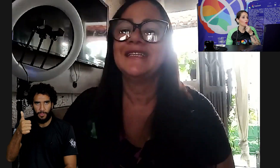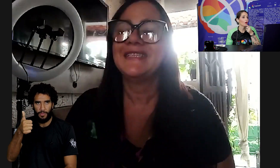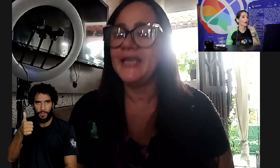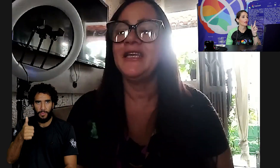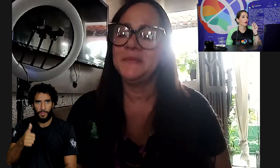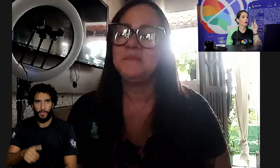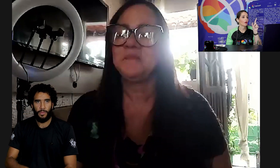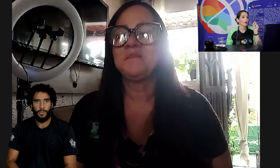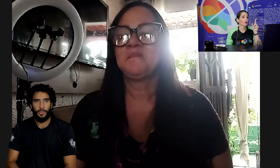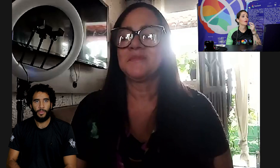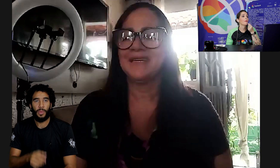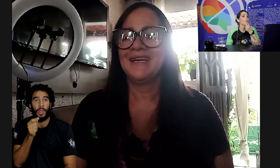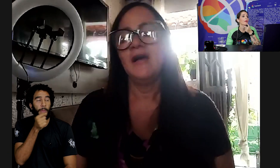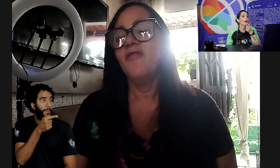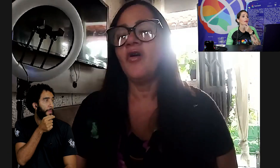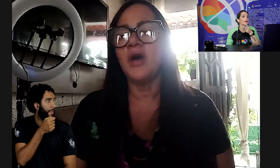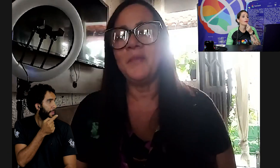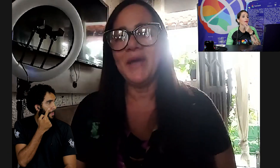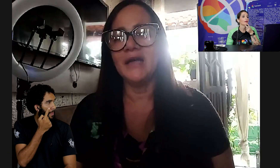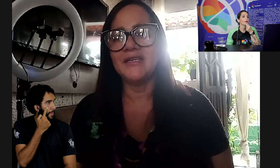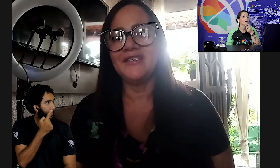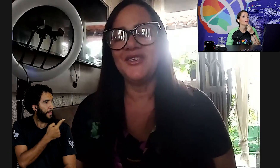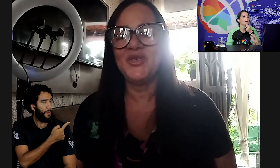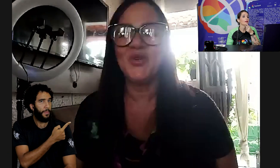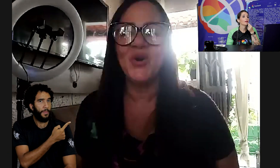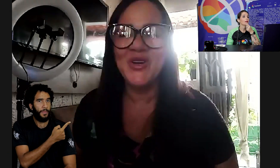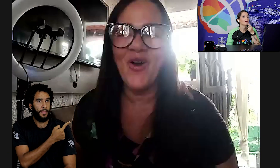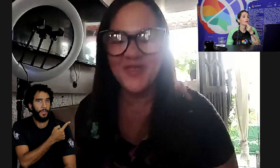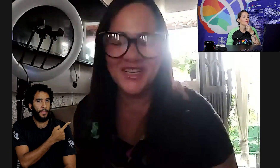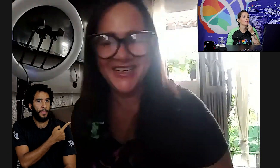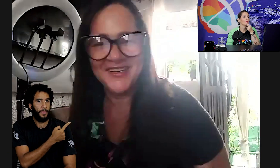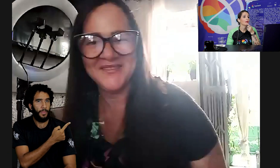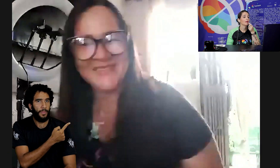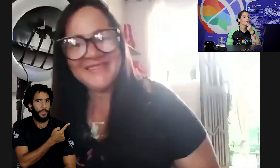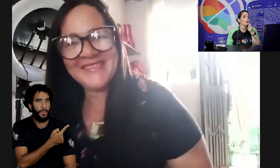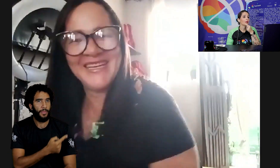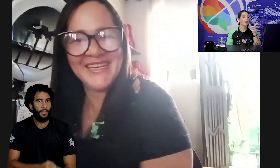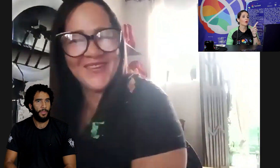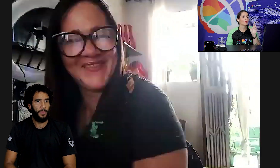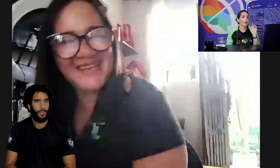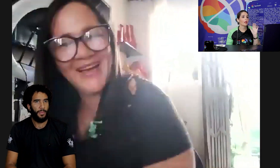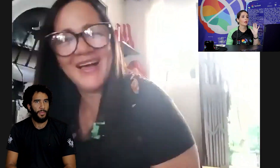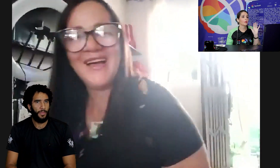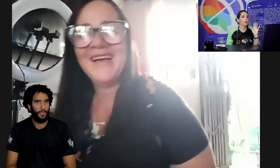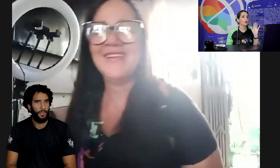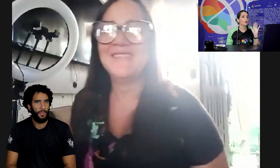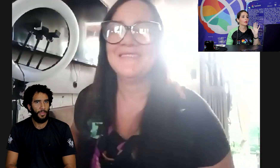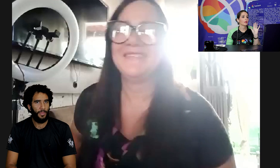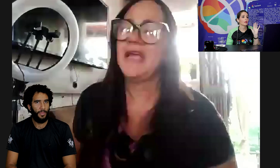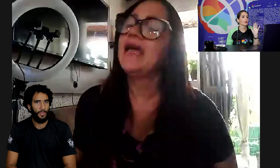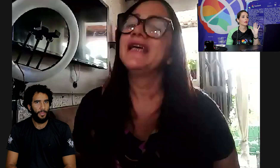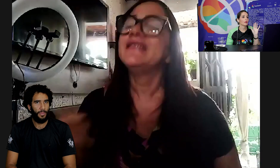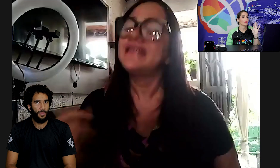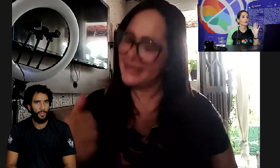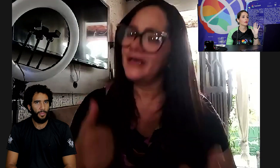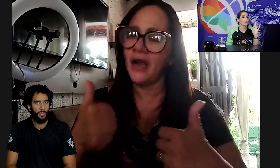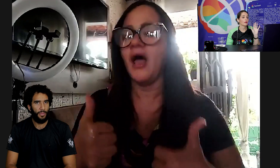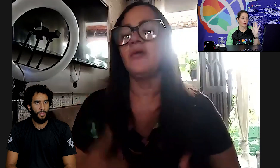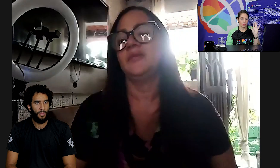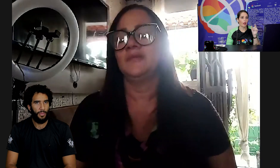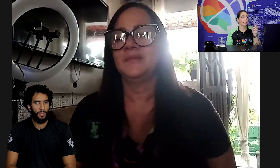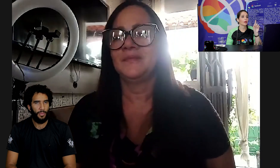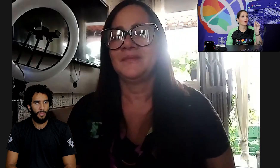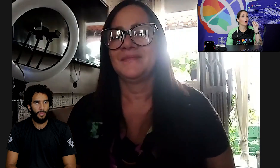Tô. Sim. Aqui, ó. Vou contar uma piada de surdo e ouvinte. Mas vai contar em libras. Sim,